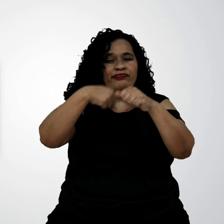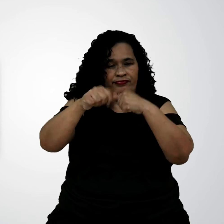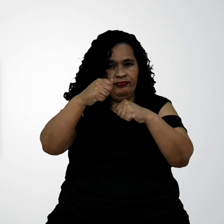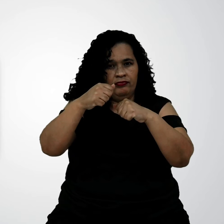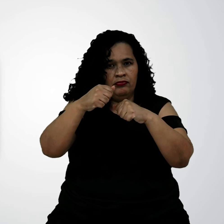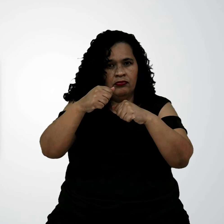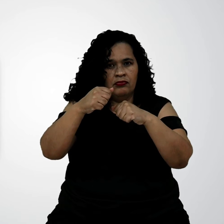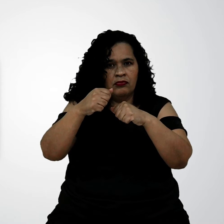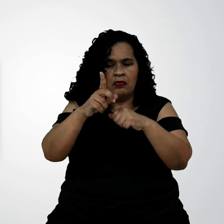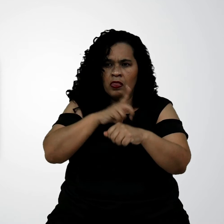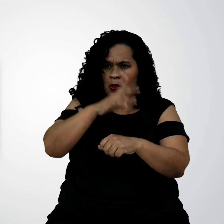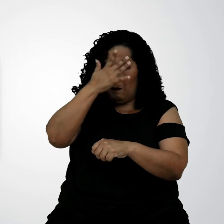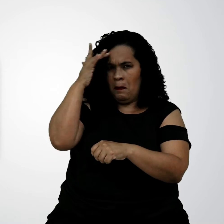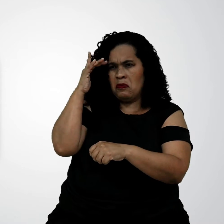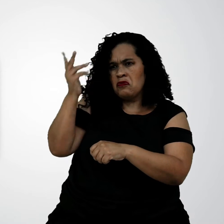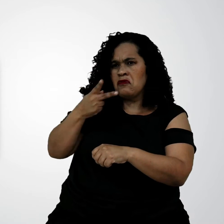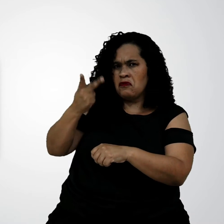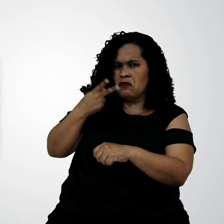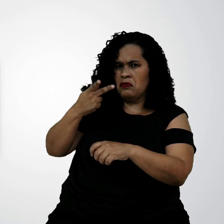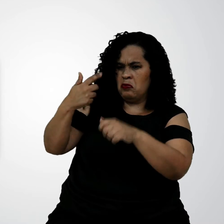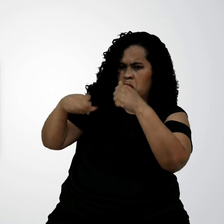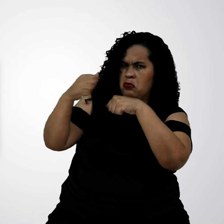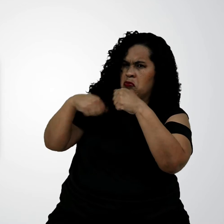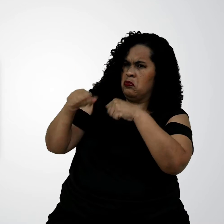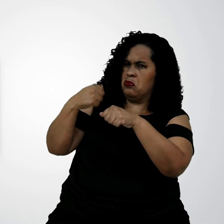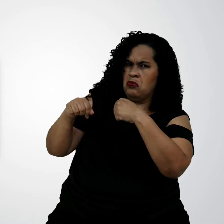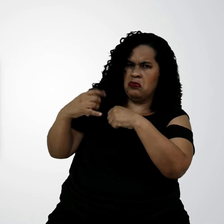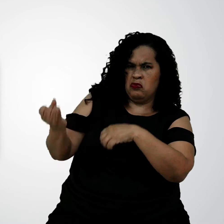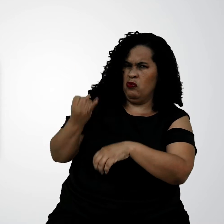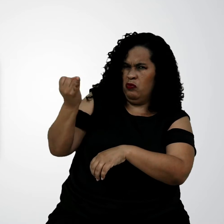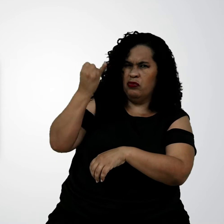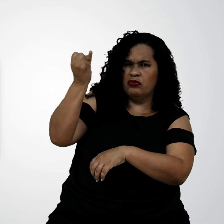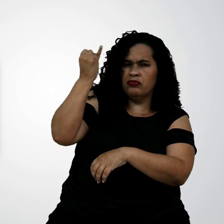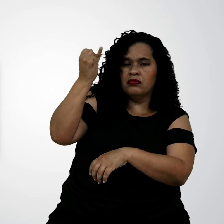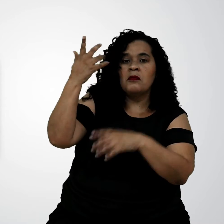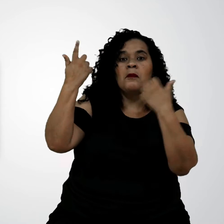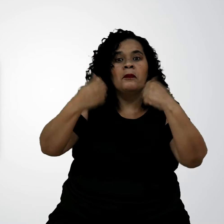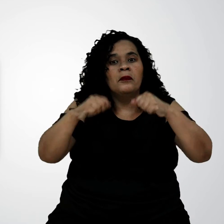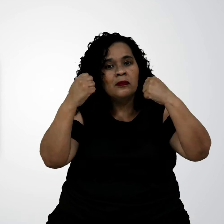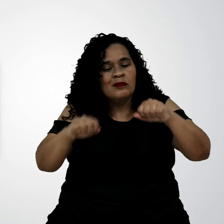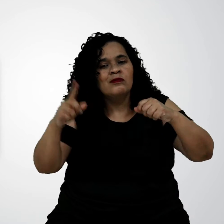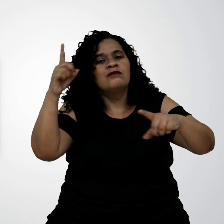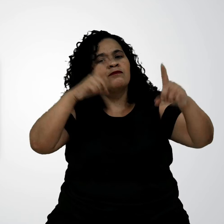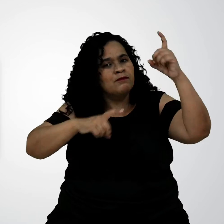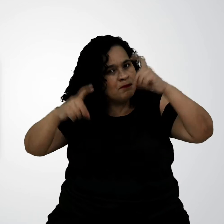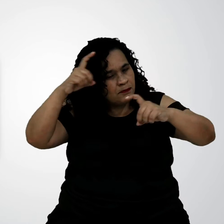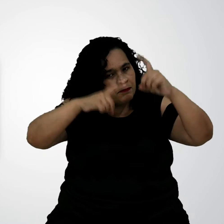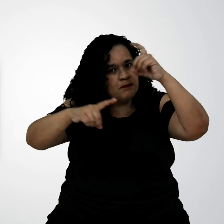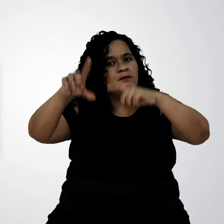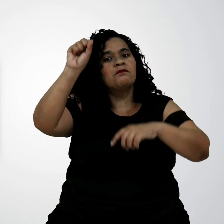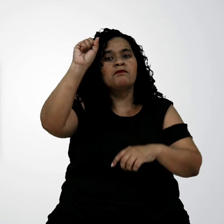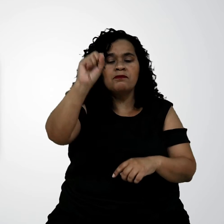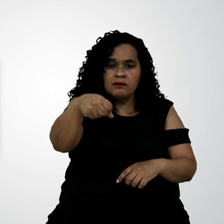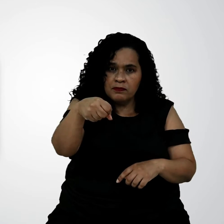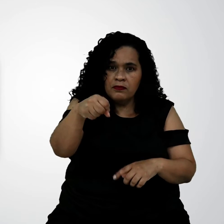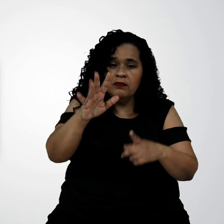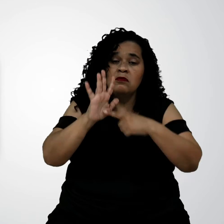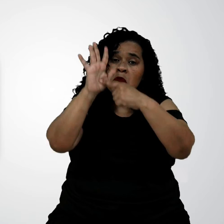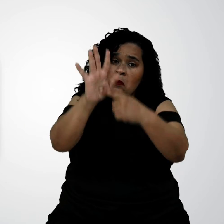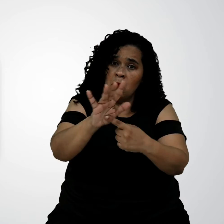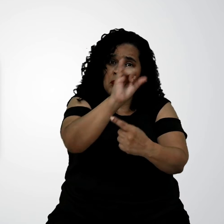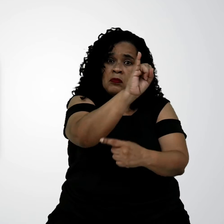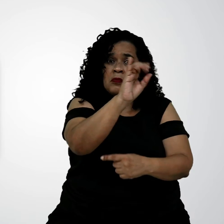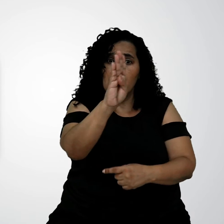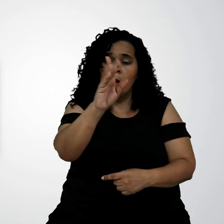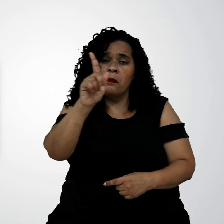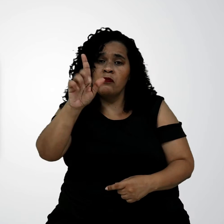disse que finanças não é importante? Que você não precisa se preocupar com isso? Se 57% dos divórcios poderiam